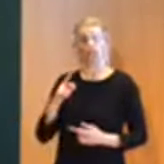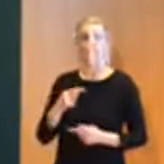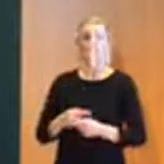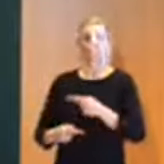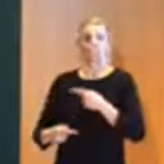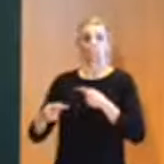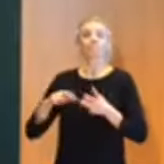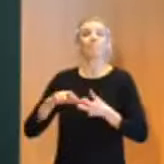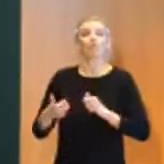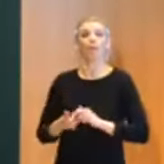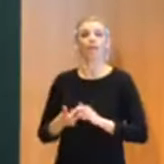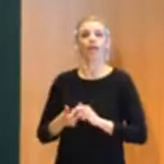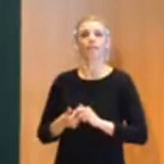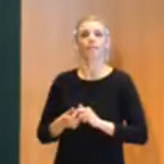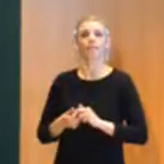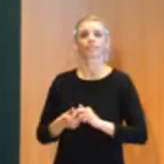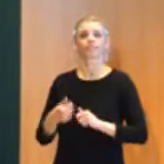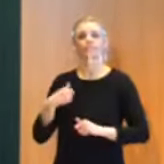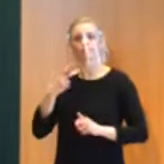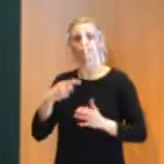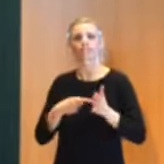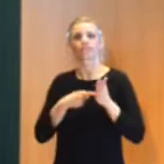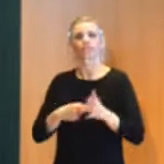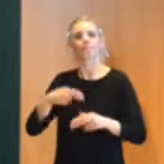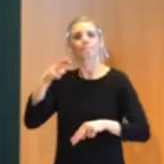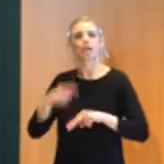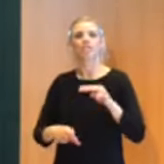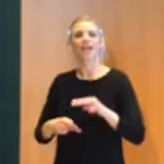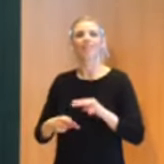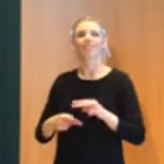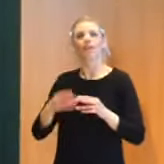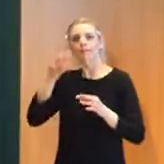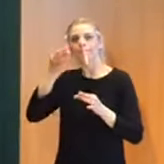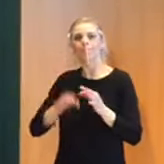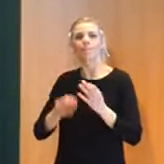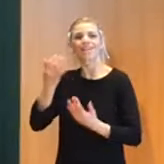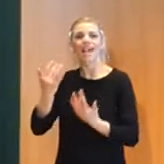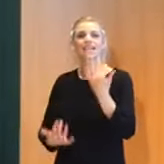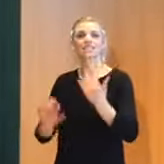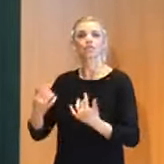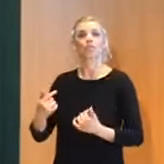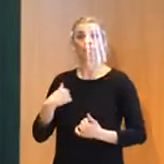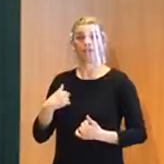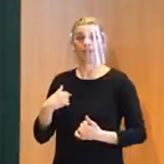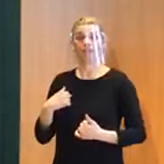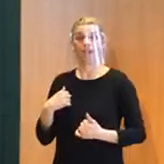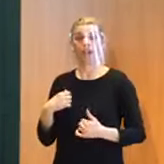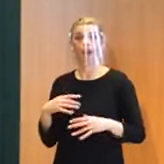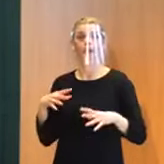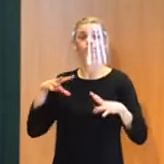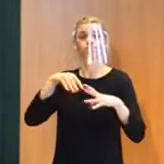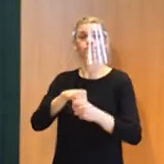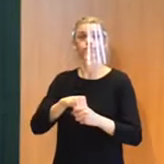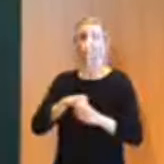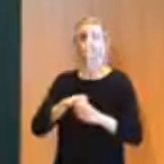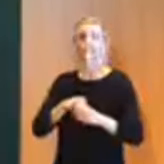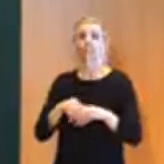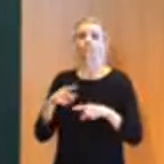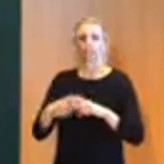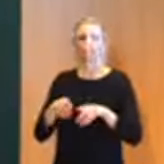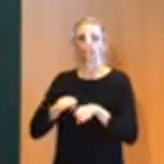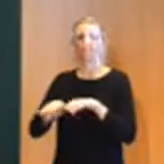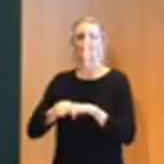tak neskromne poukázať na posledný prieskum, patrím k najdôveryhodnejším politikom. Ministerstvo hospodárstva